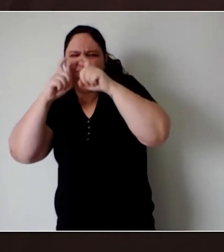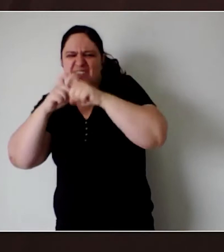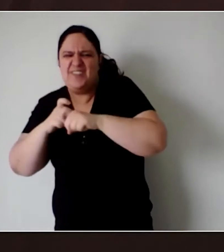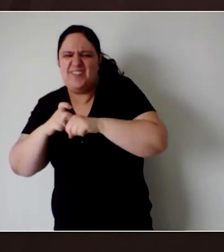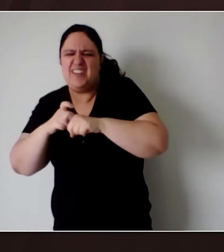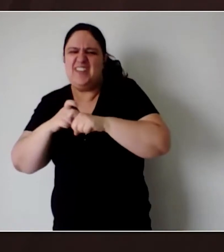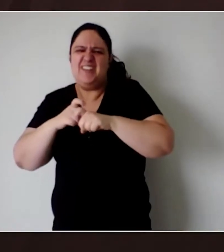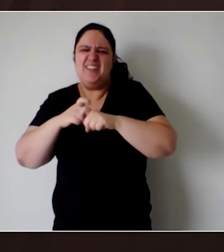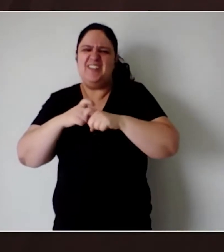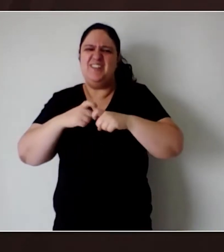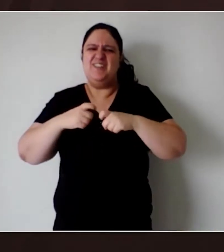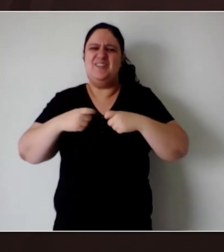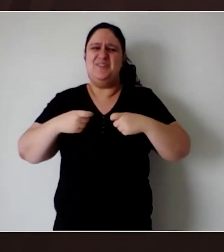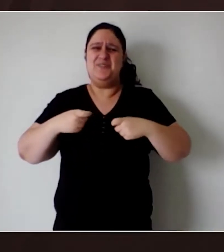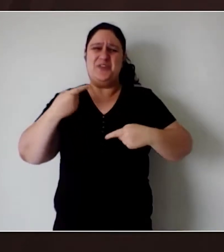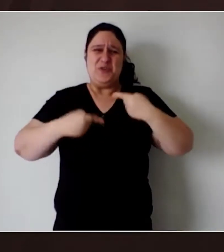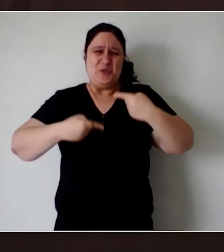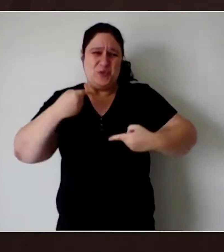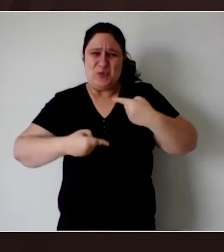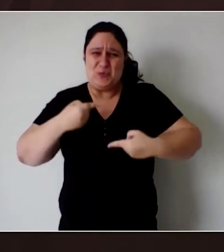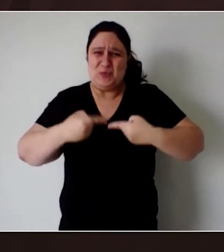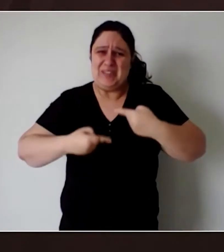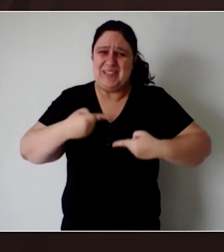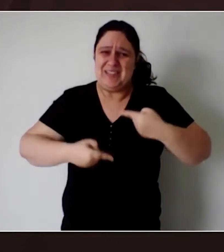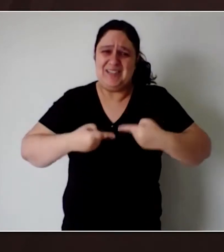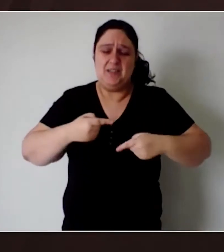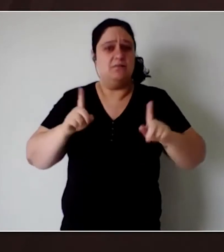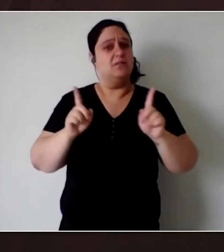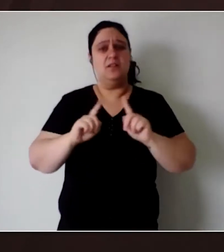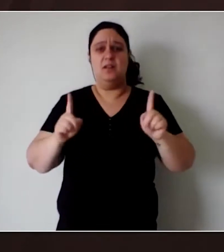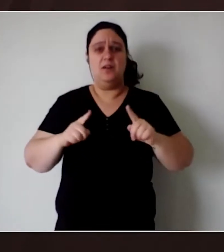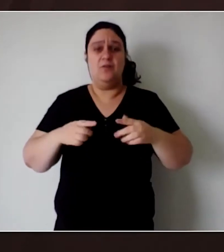discussões intelectuais. Não, nós somos simples.